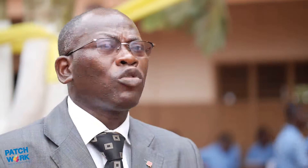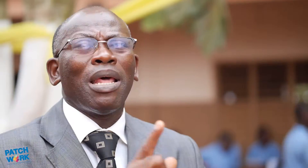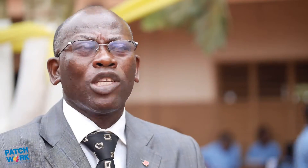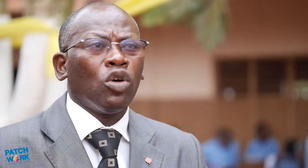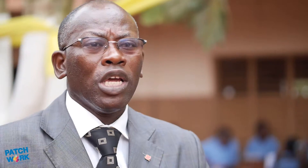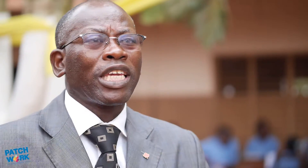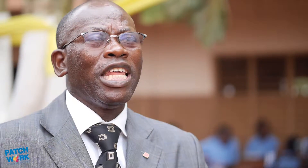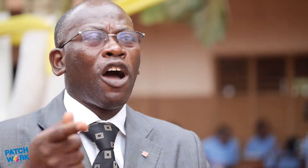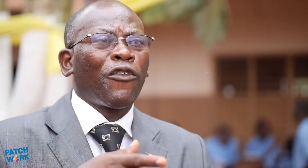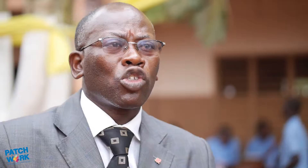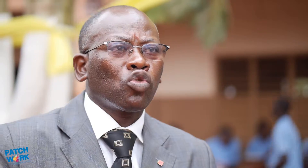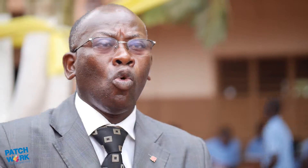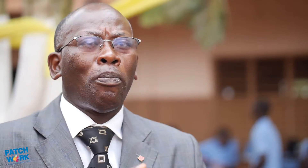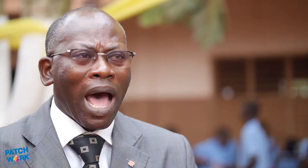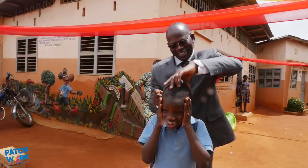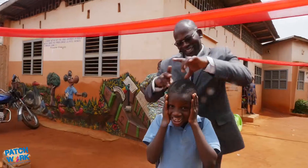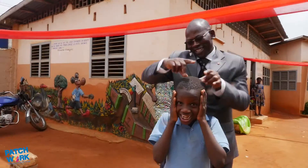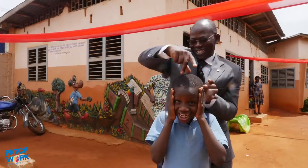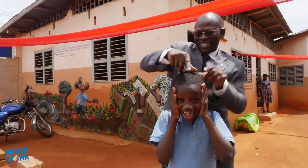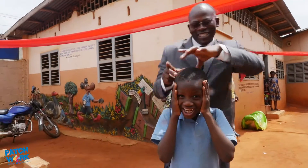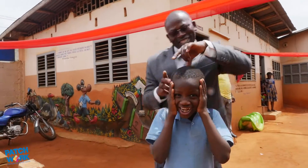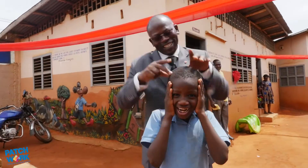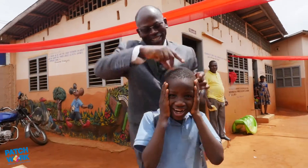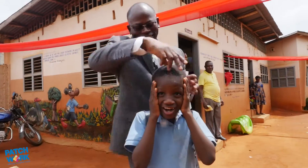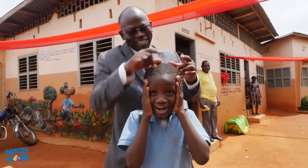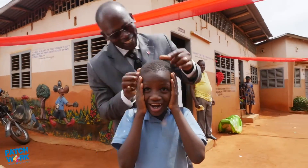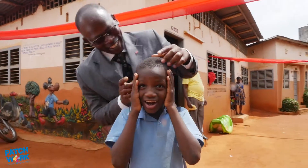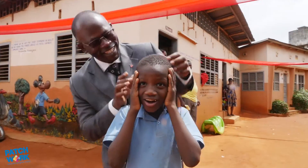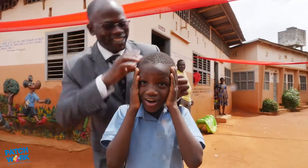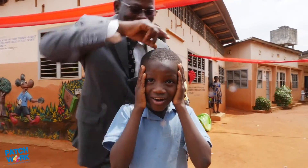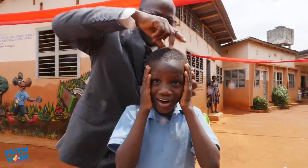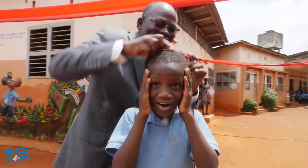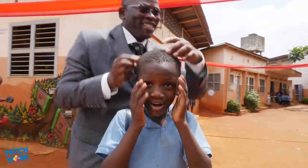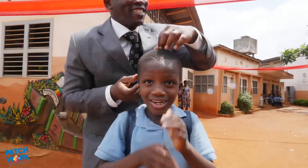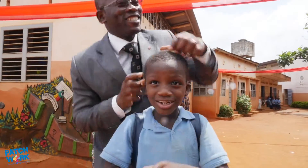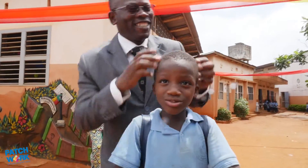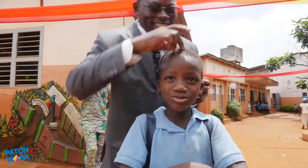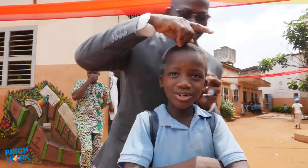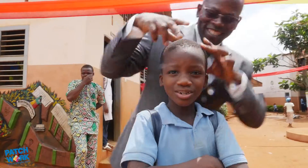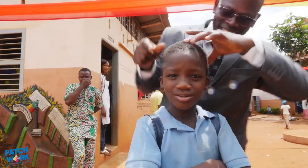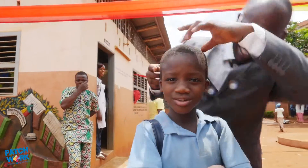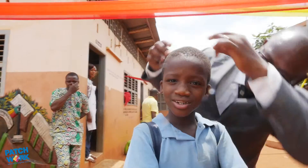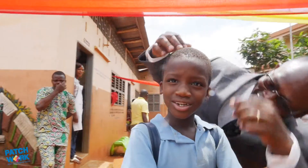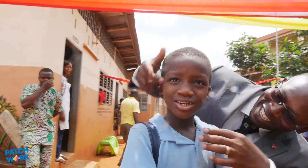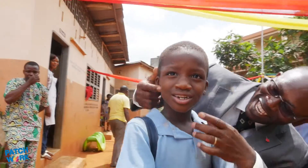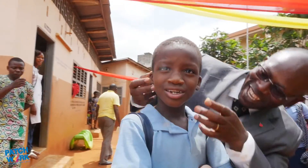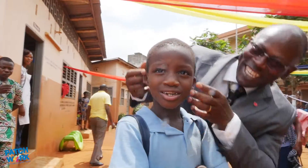les maisons, qu'il ait enfant sourd ou pas, il sait signer. Il peut te faire quelques signes. C'est ça ce que nous voulons, faire valoriser la personne